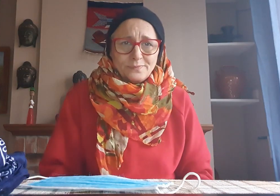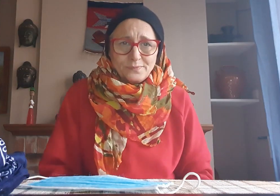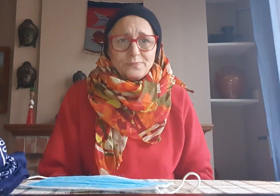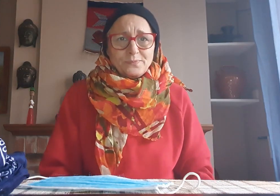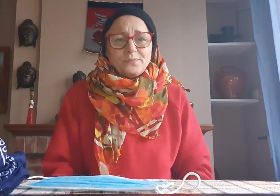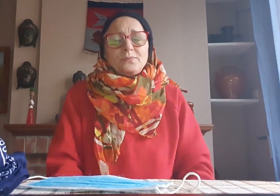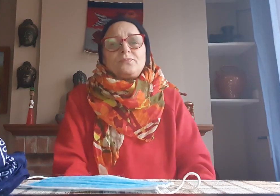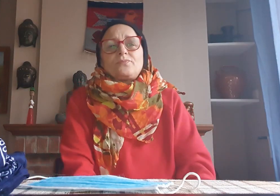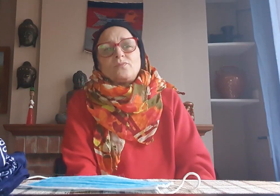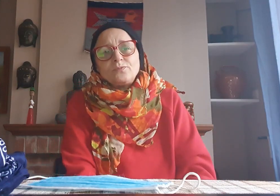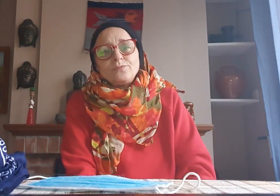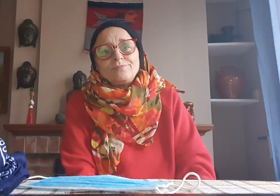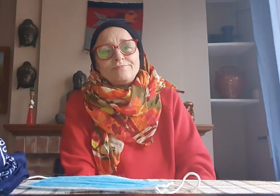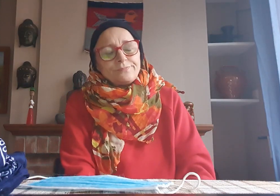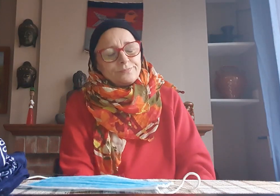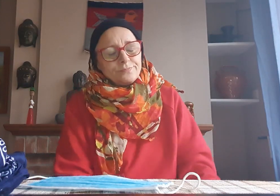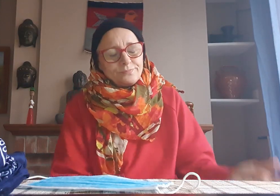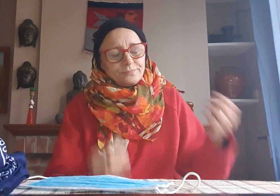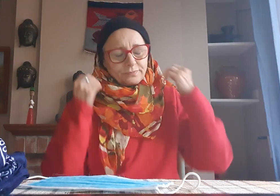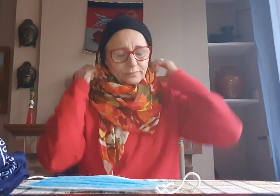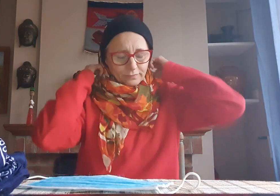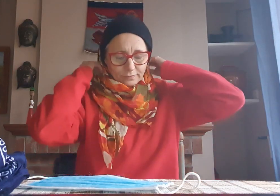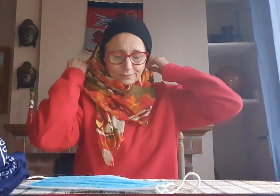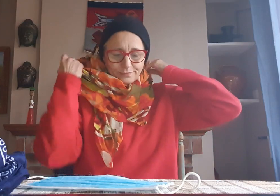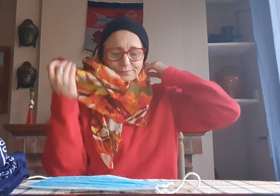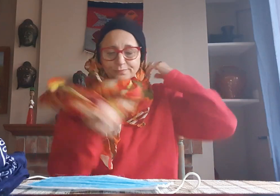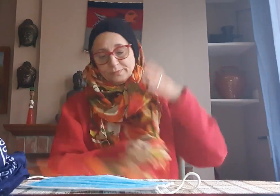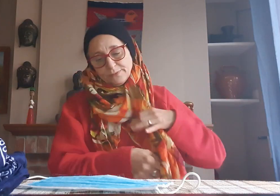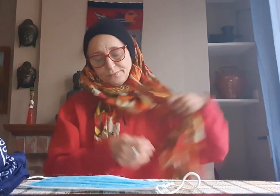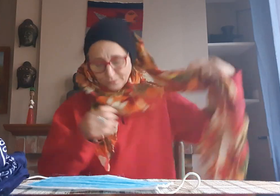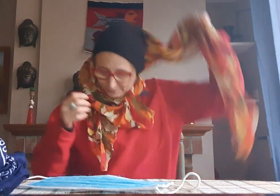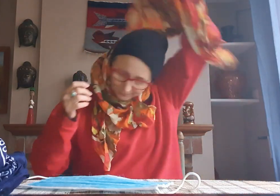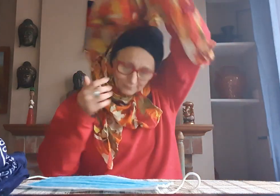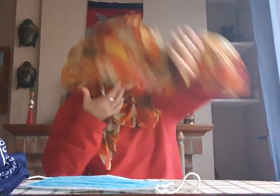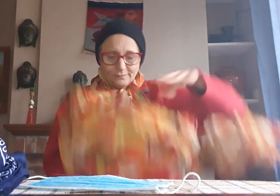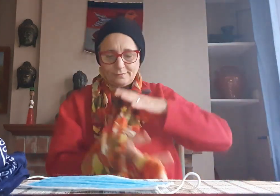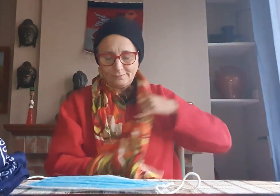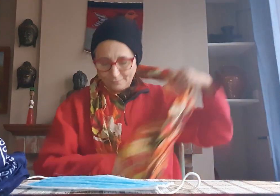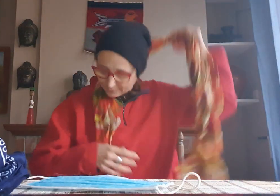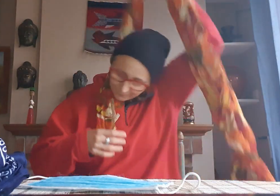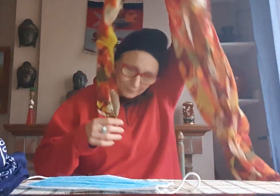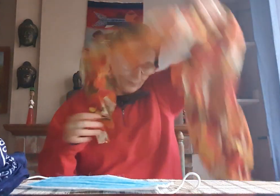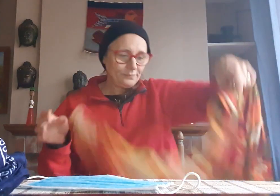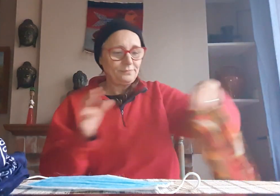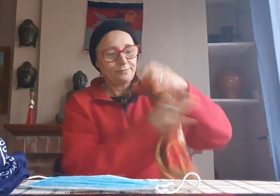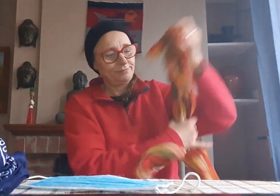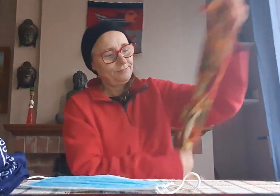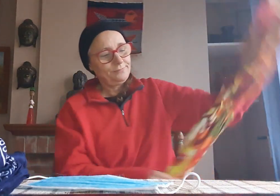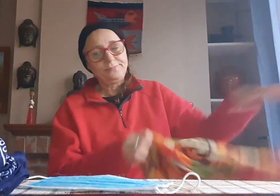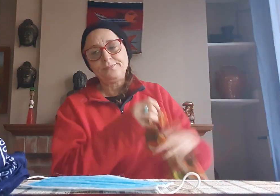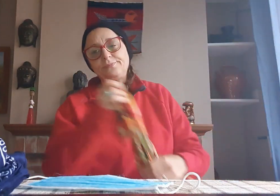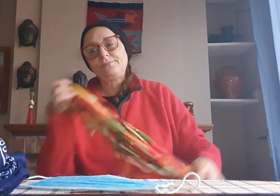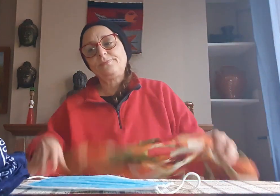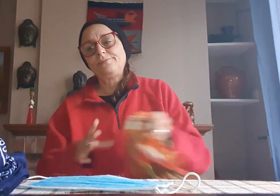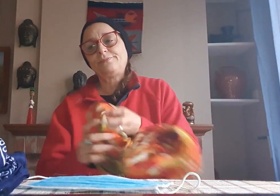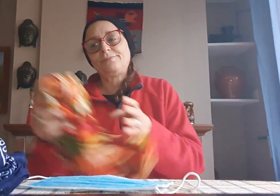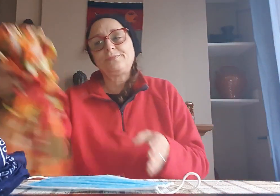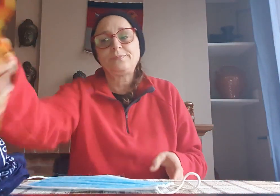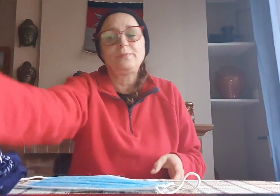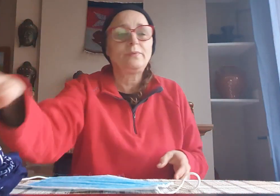los mismos problemas que veo yo y, sinceramente, justo por eso tenía mis reservas a la hora de fijar el precio en 14 millones. Creo